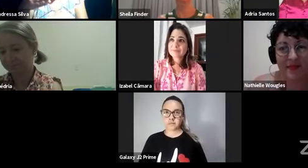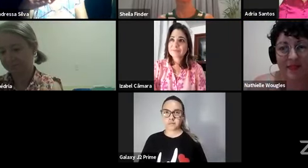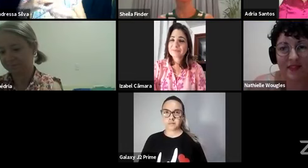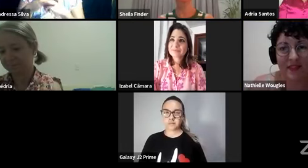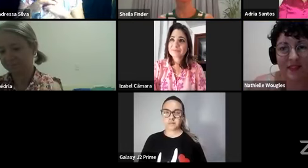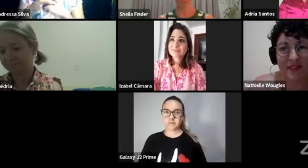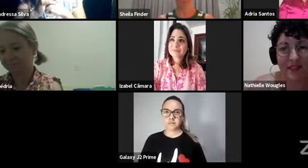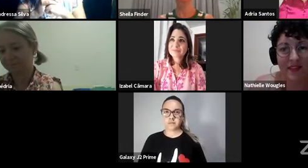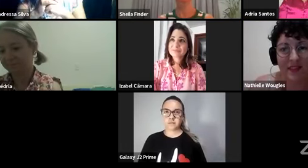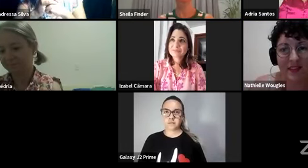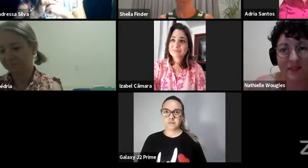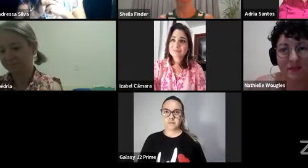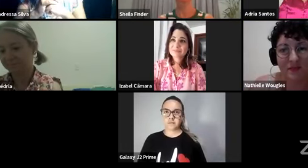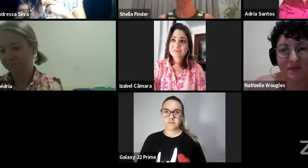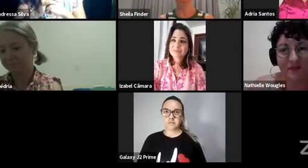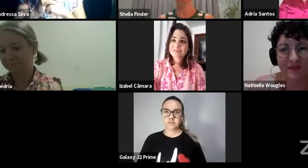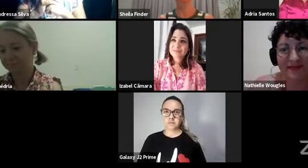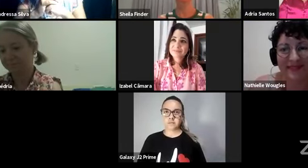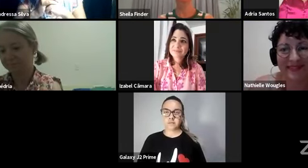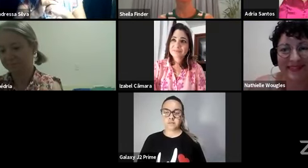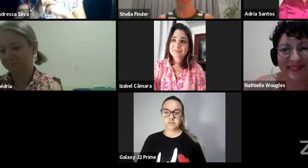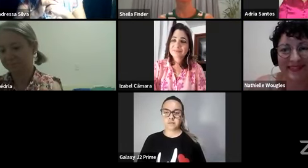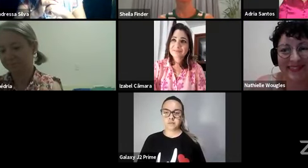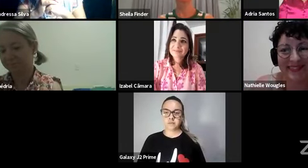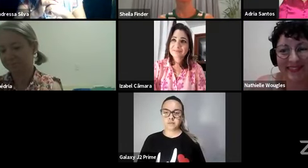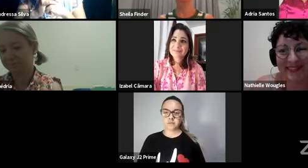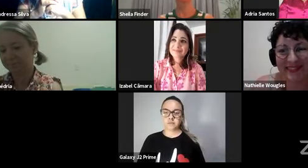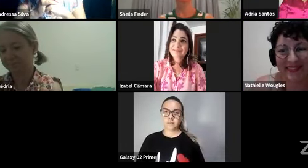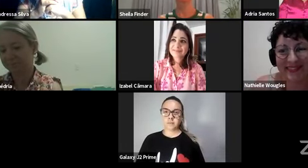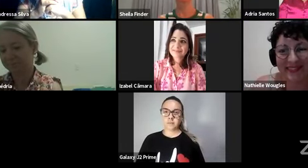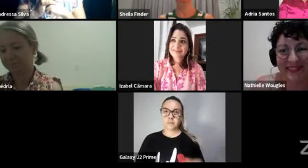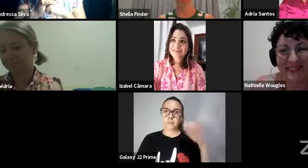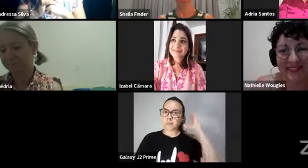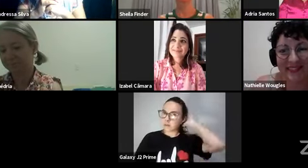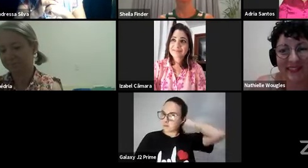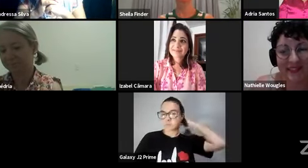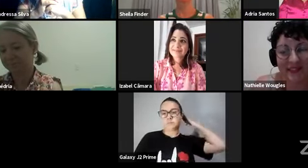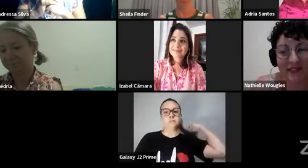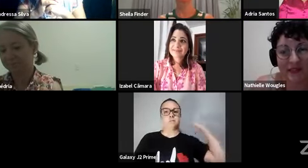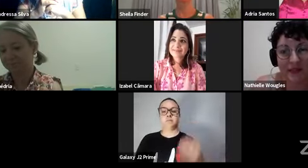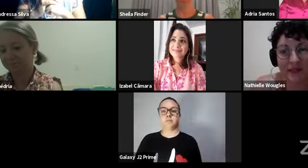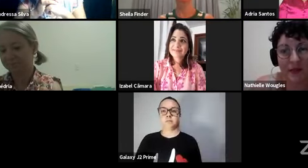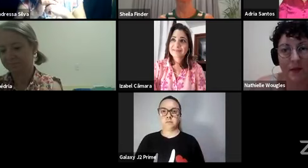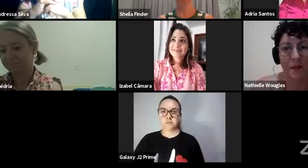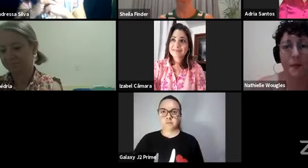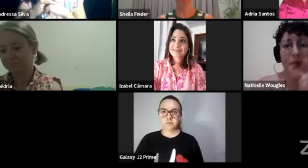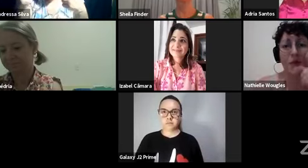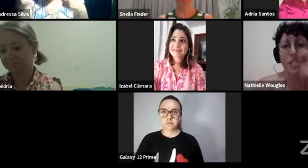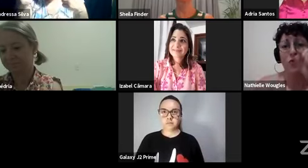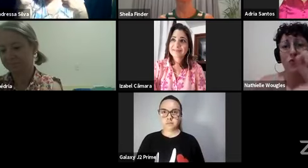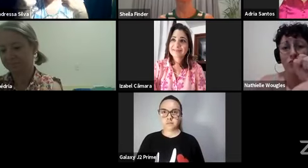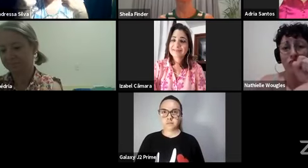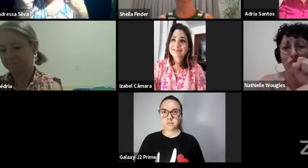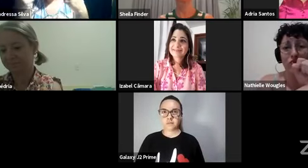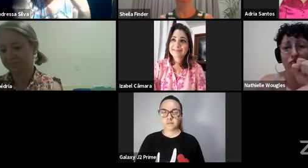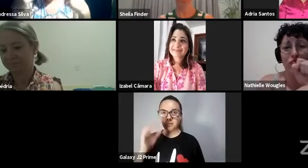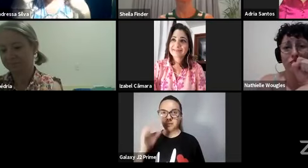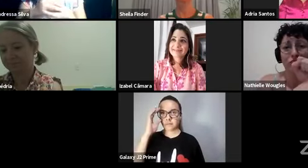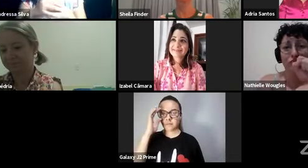Então, agradeço a todos. Ela continuou a falar alguma coisa, mas não deu para mim ver.